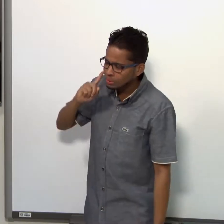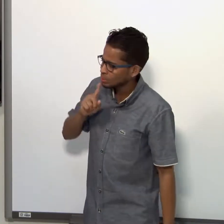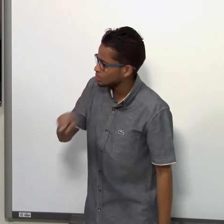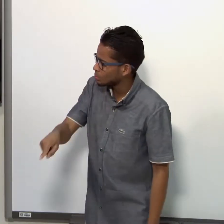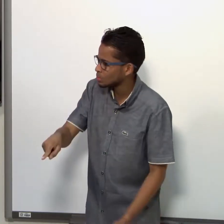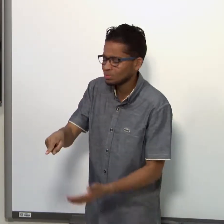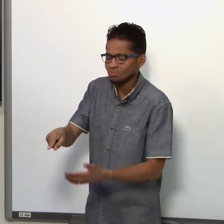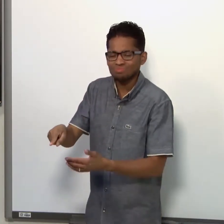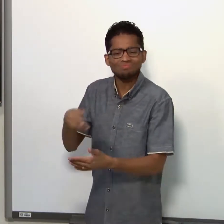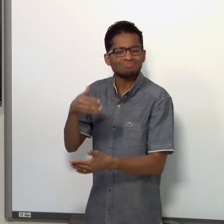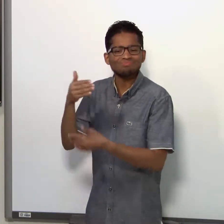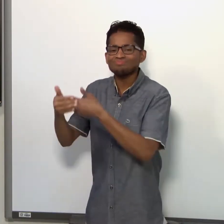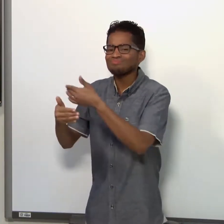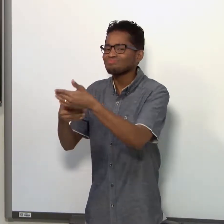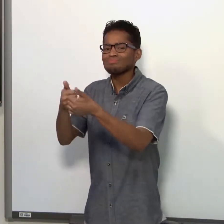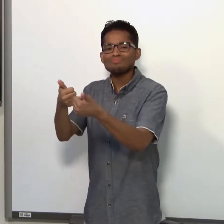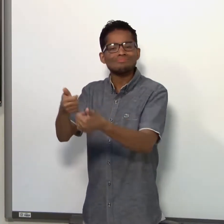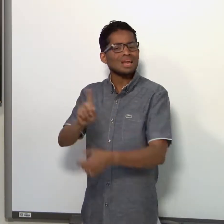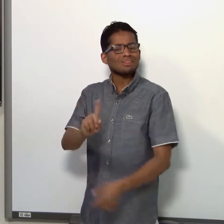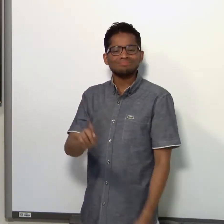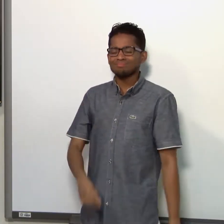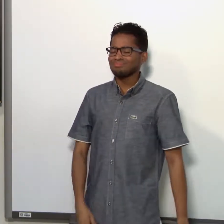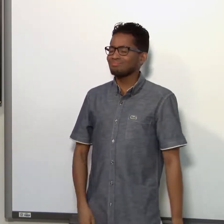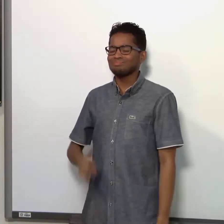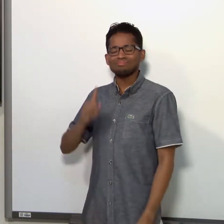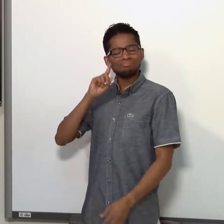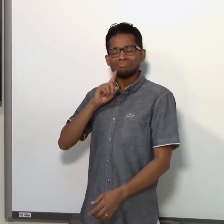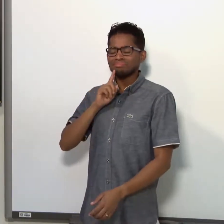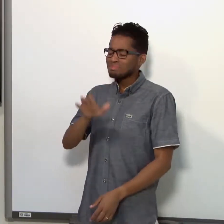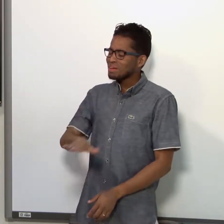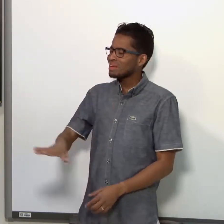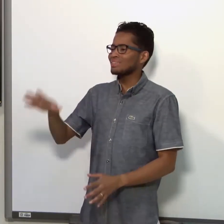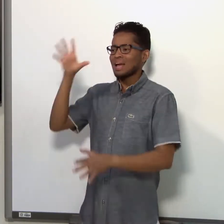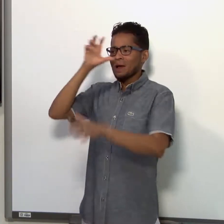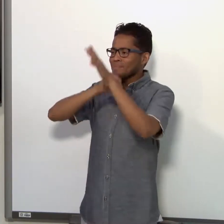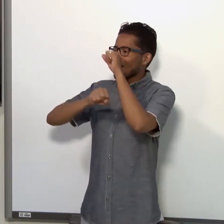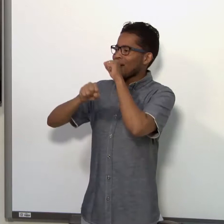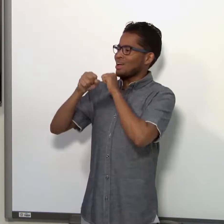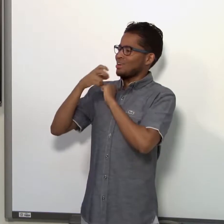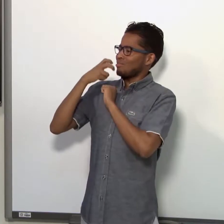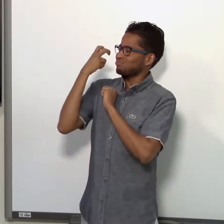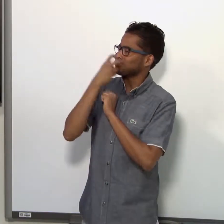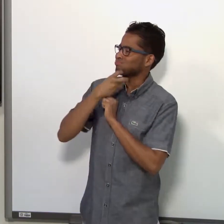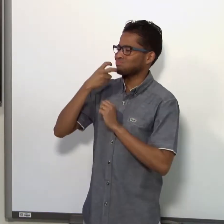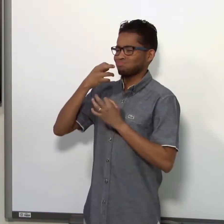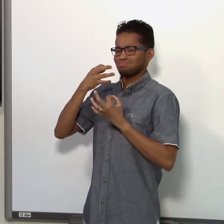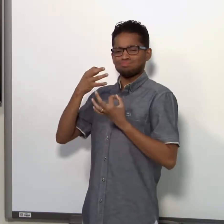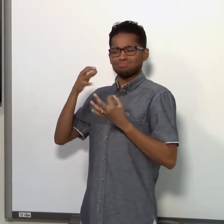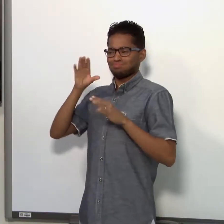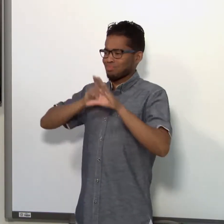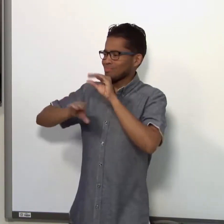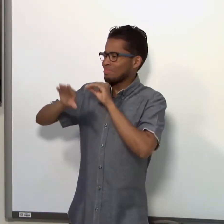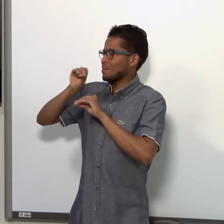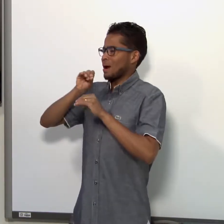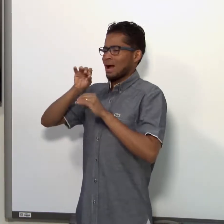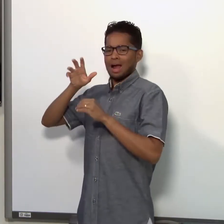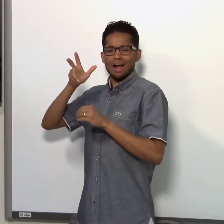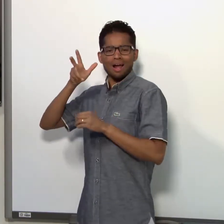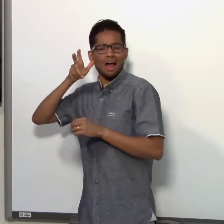porém, utilizando a oralização. As crianças surdas não desenvolviam a oralização de